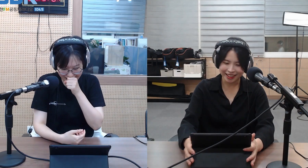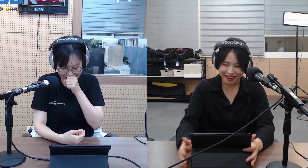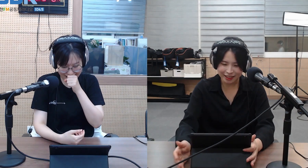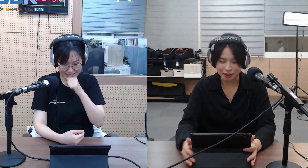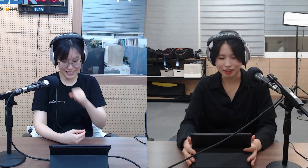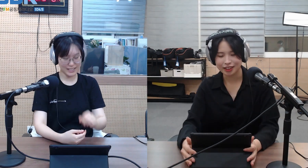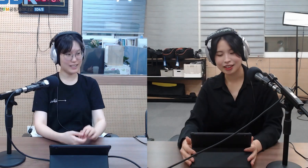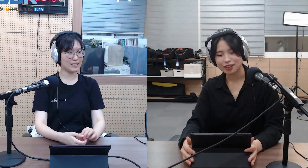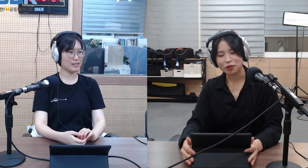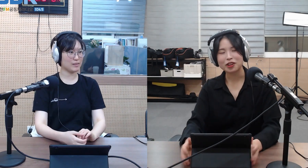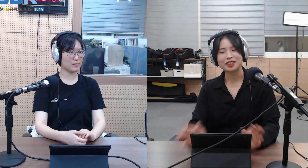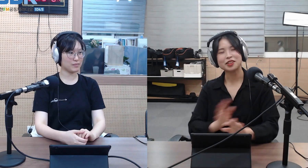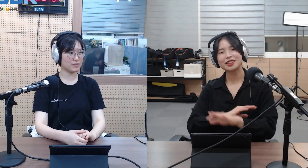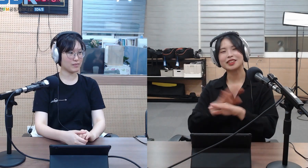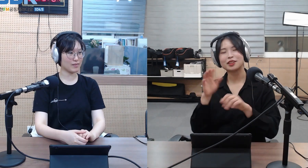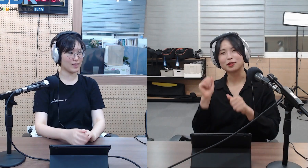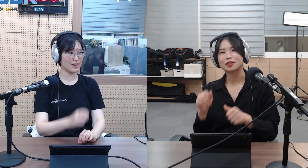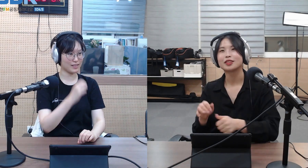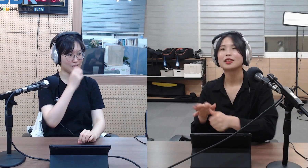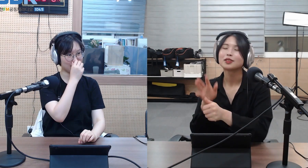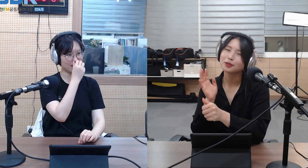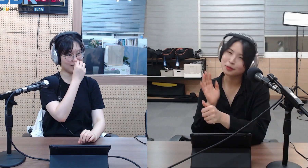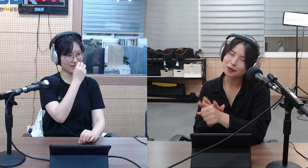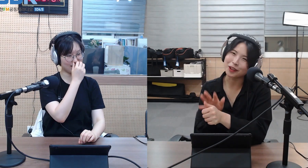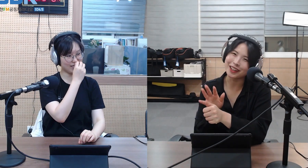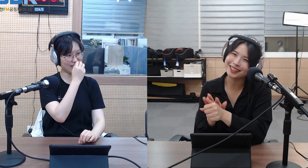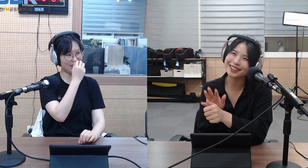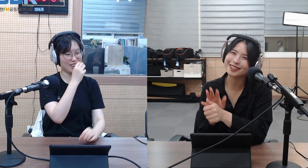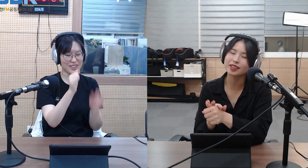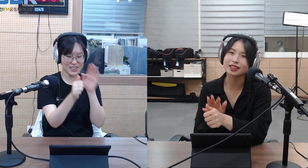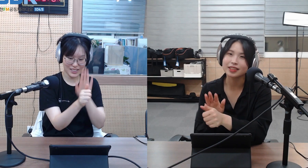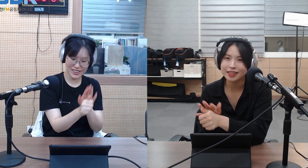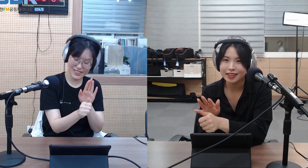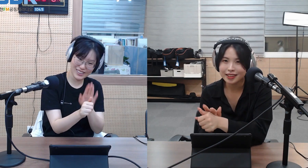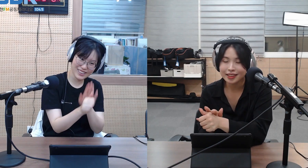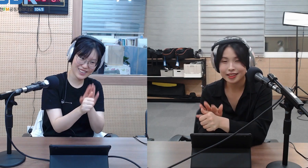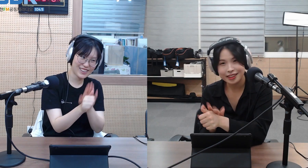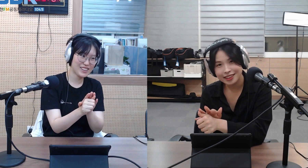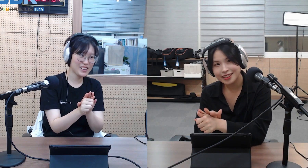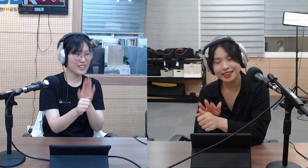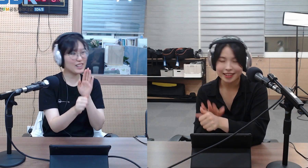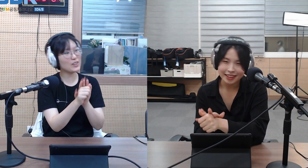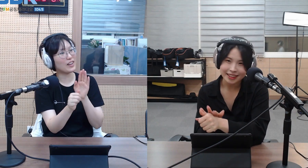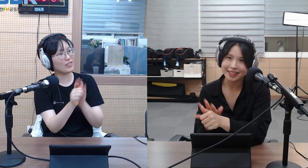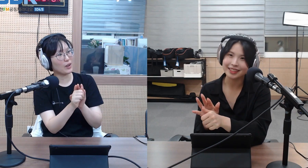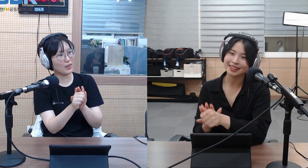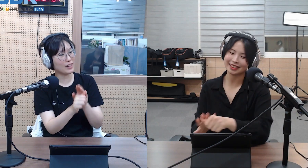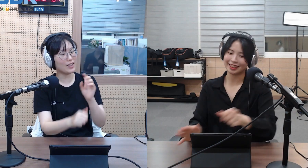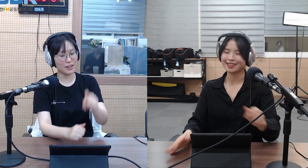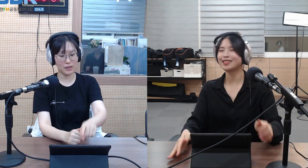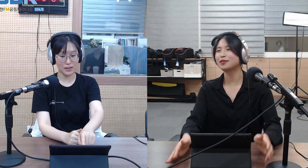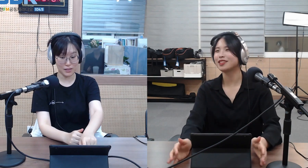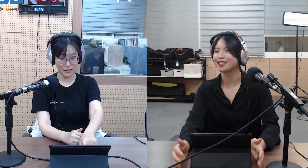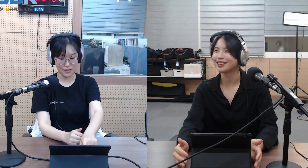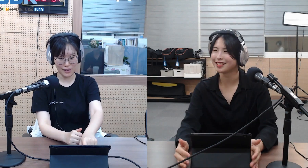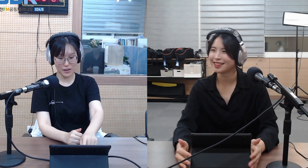아까도 안녕하세요. 주문 도와드리겠습니다. 기억이 안 나요. 이게 이러면